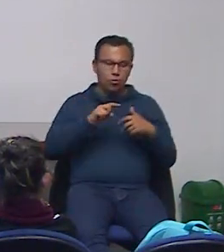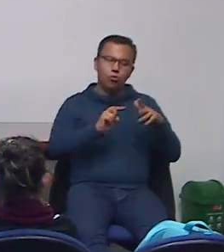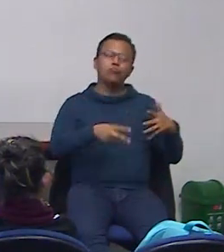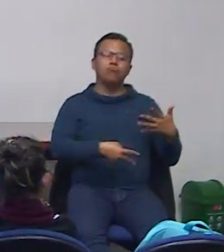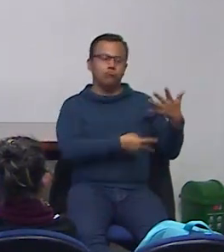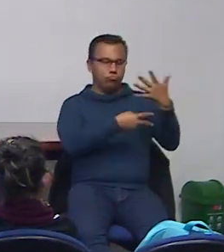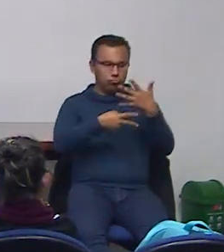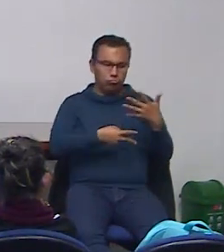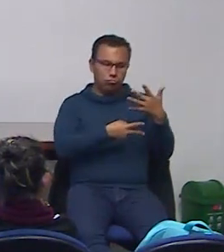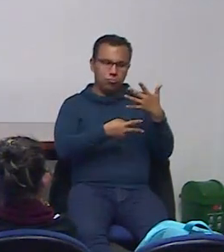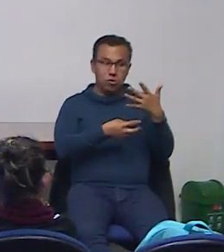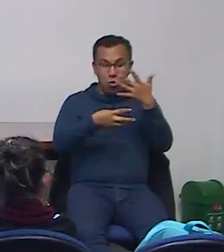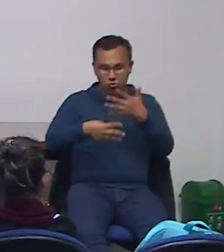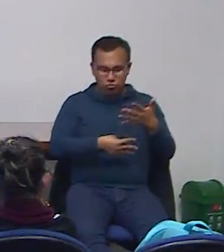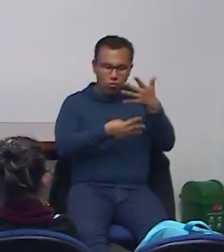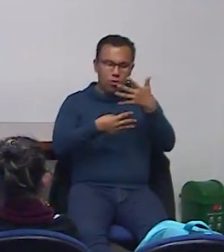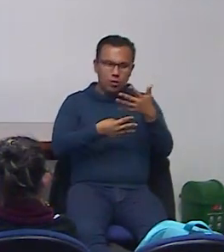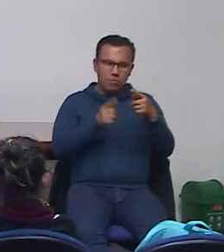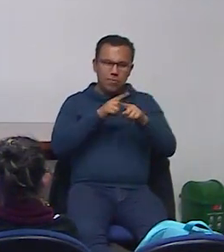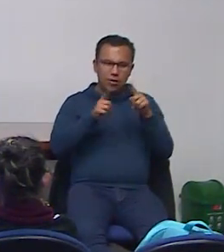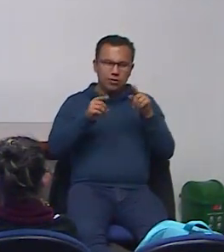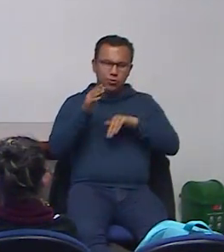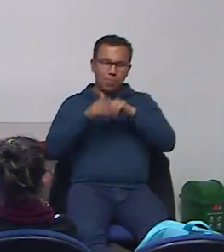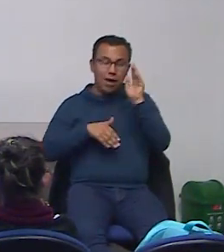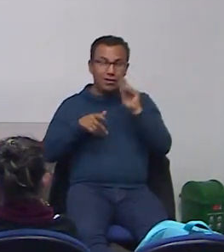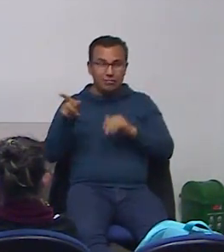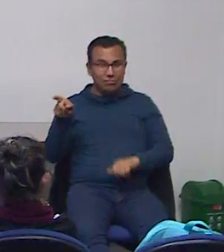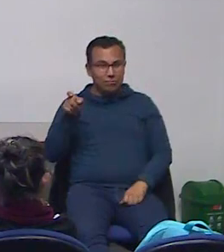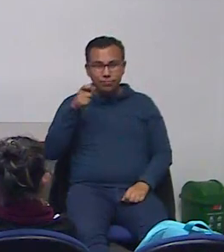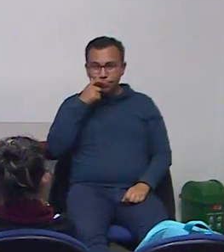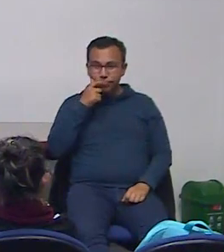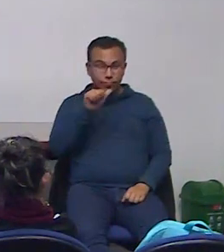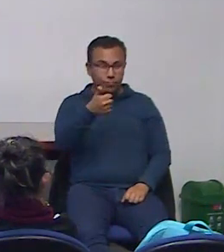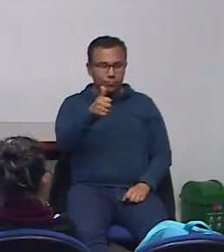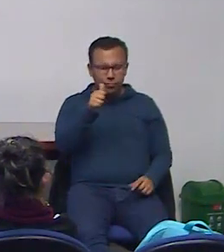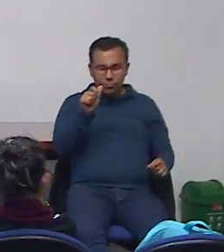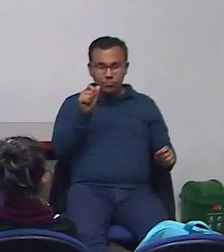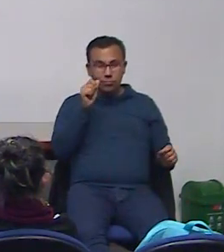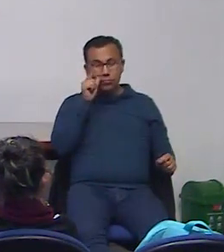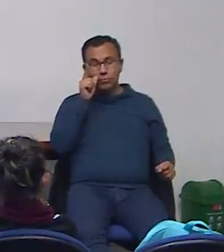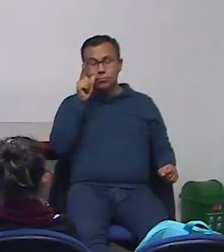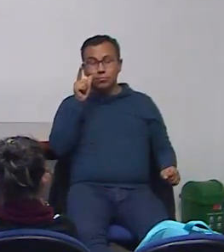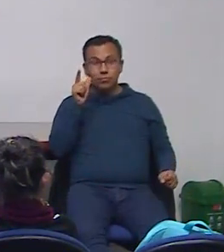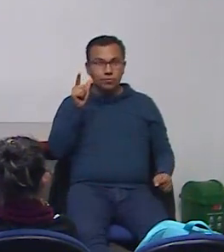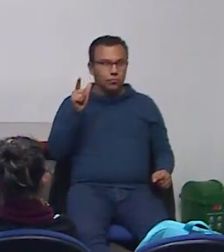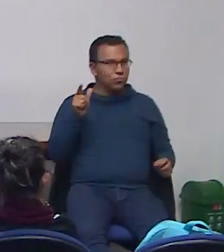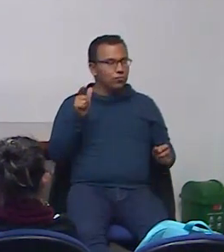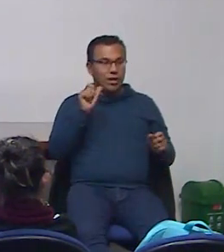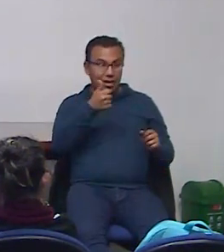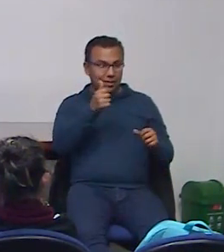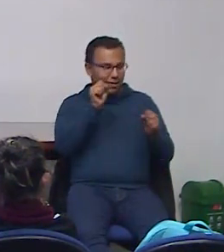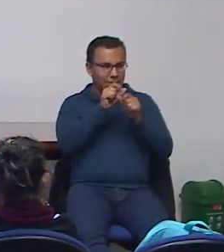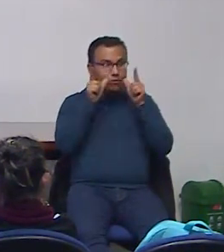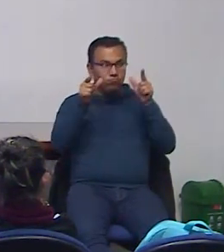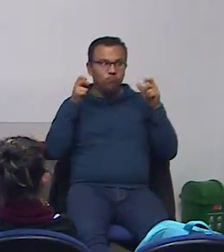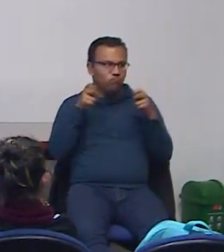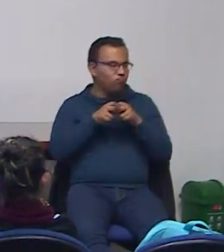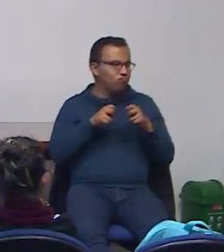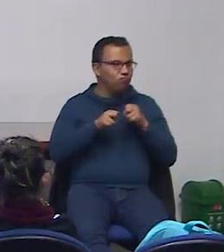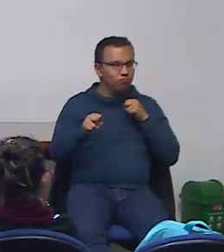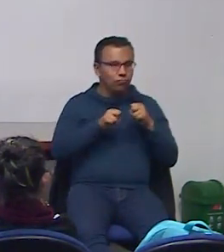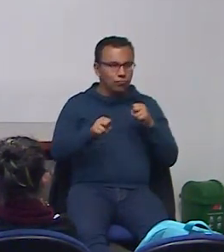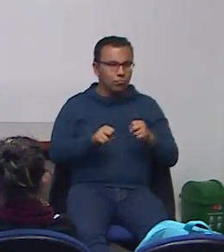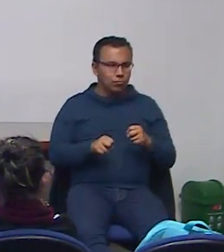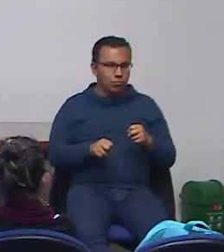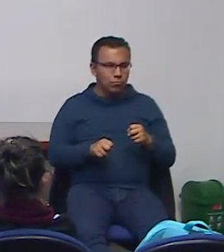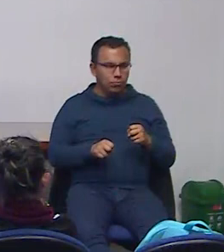8 horas que es lo recomendable pero yo funciono definitivamente yo me levanto a las 10 y yo estoy super activa o superactivo de 2